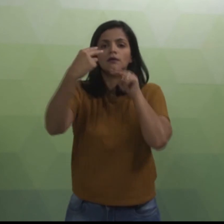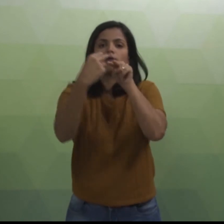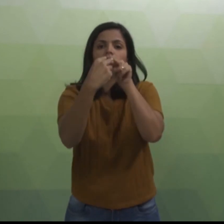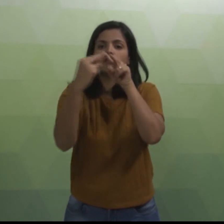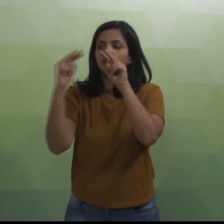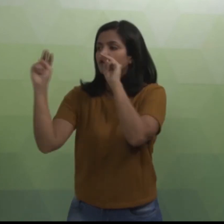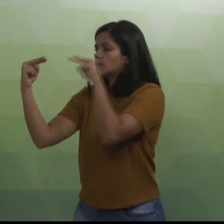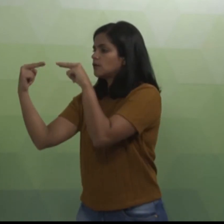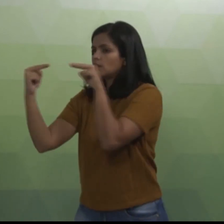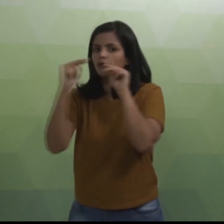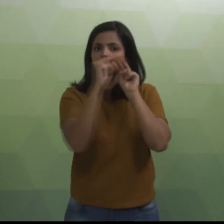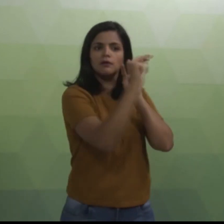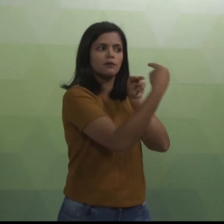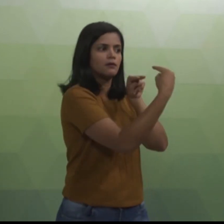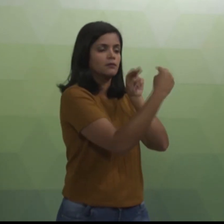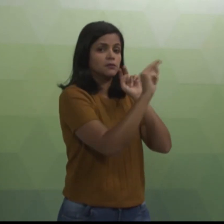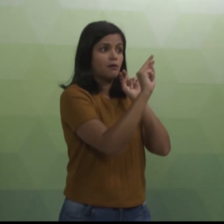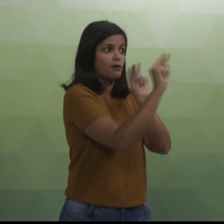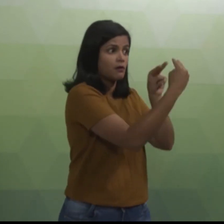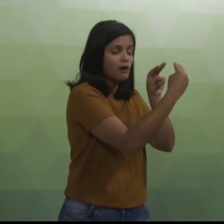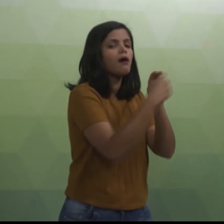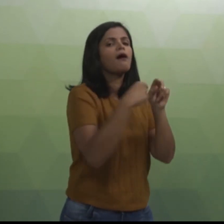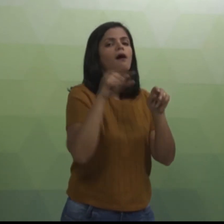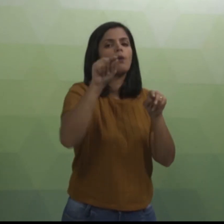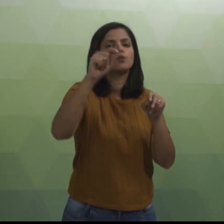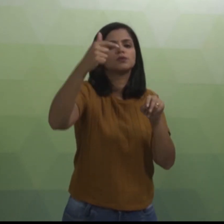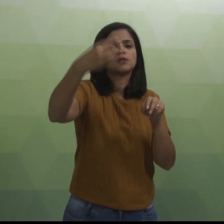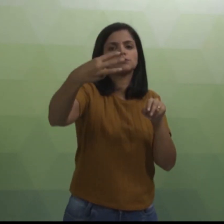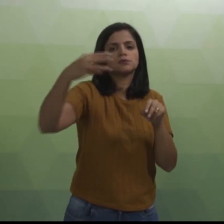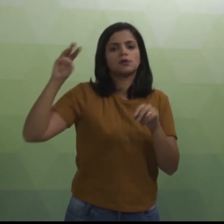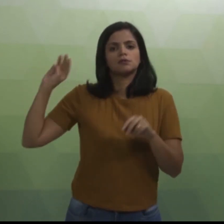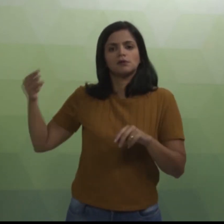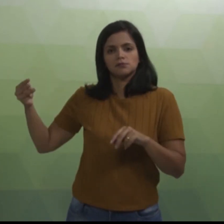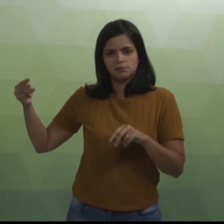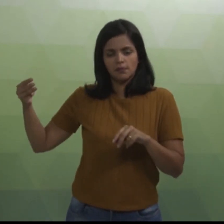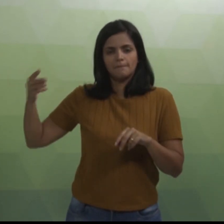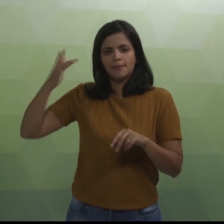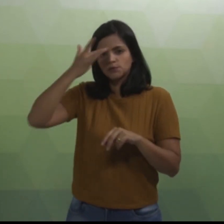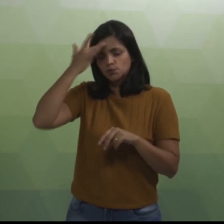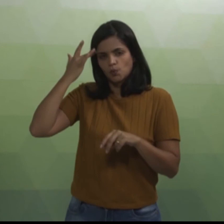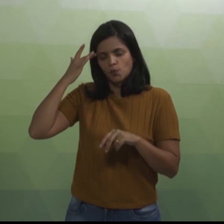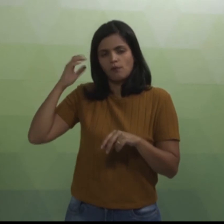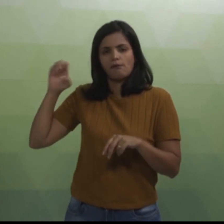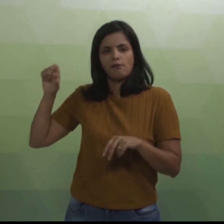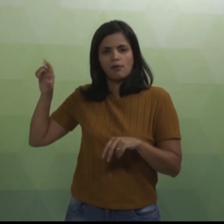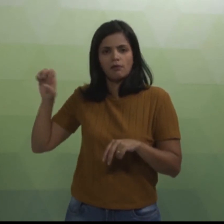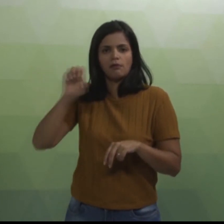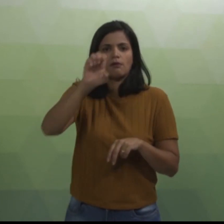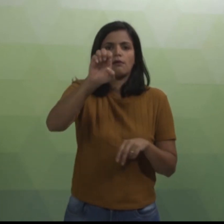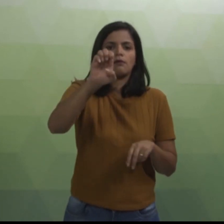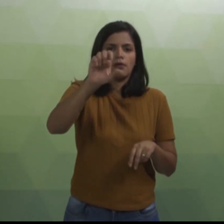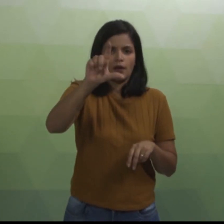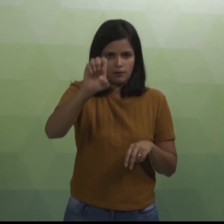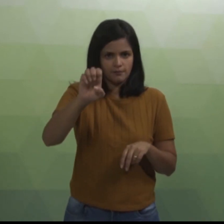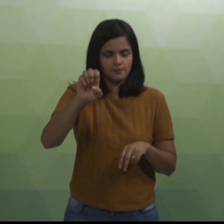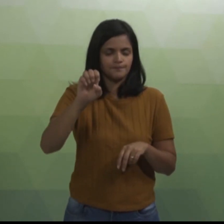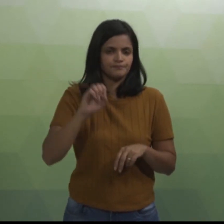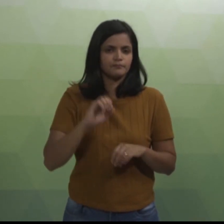essa direcionalidade, marca a terceira pessoa. Ele, não há contato visual.